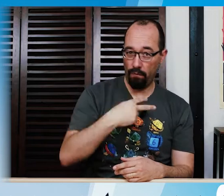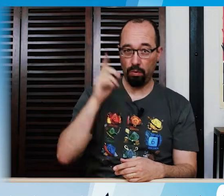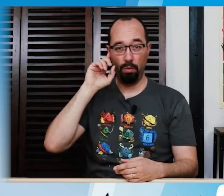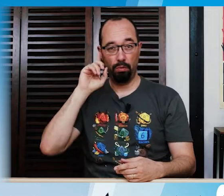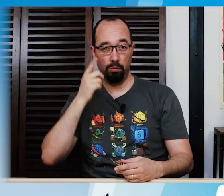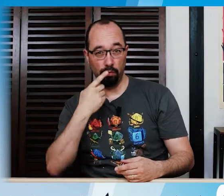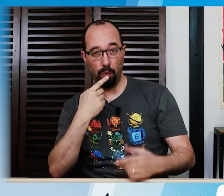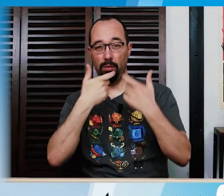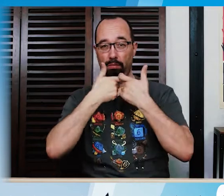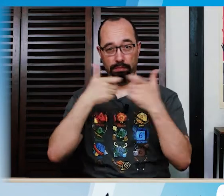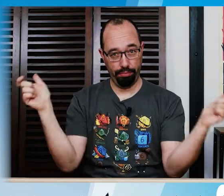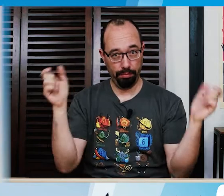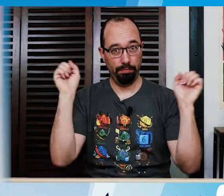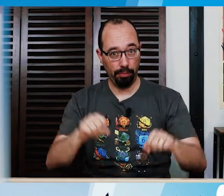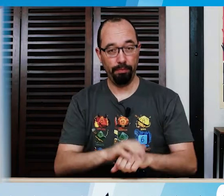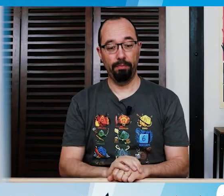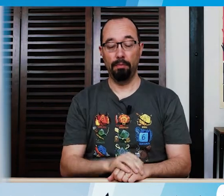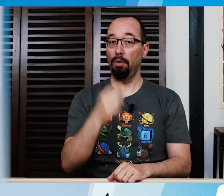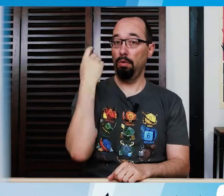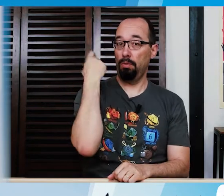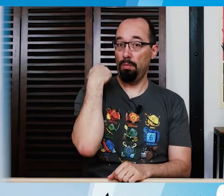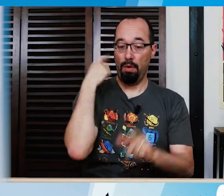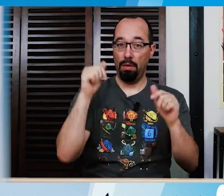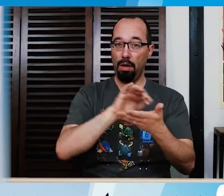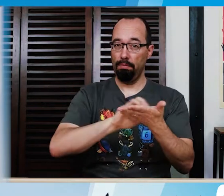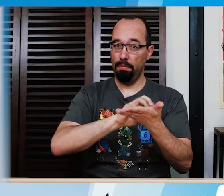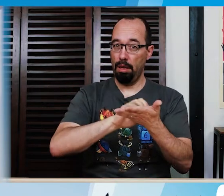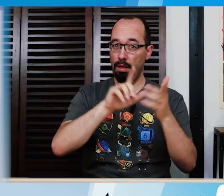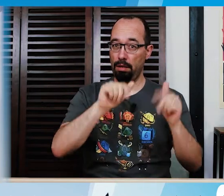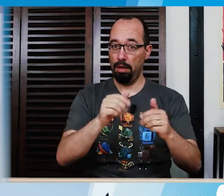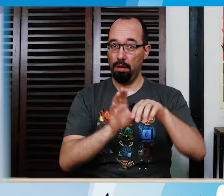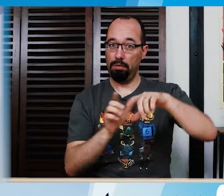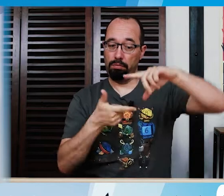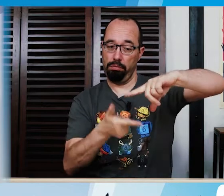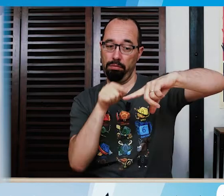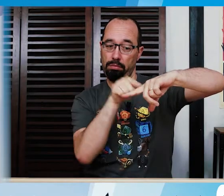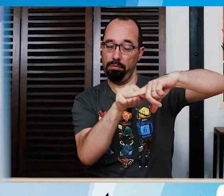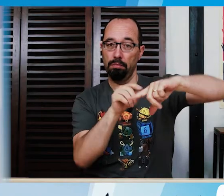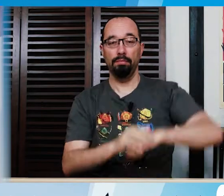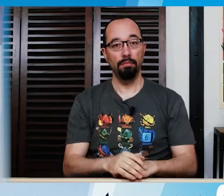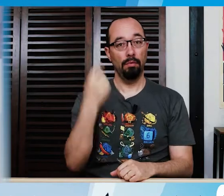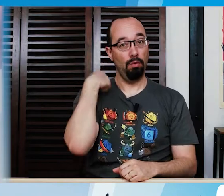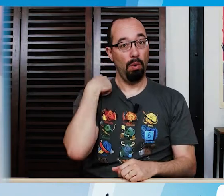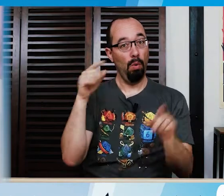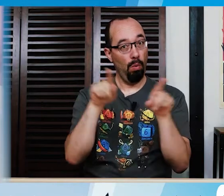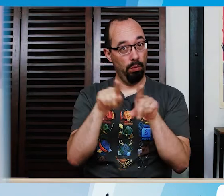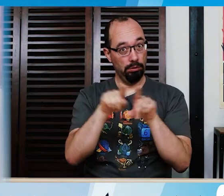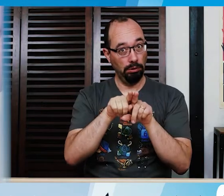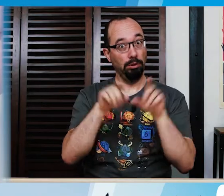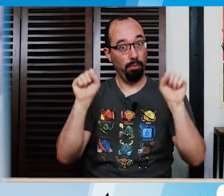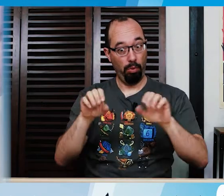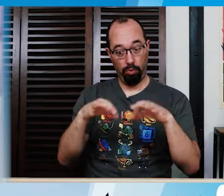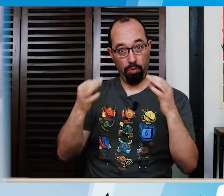non-voyants. Chaque numéro est transcrit en braille en haut à gauche de la tuile. Chaque numéro est également écrit avec un